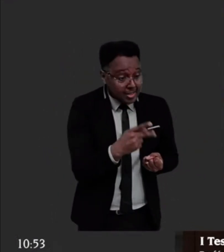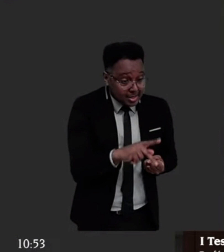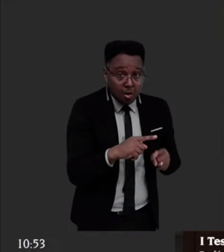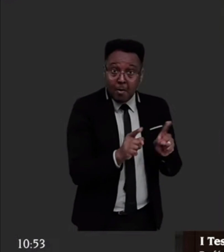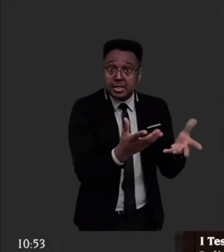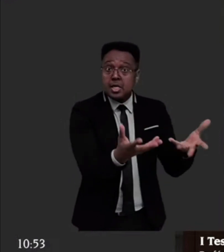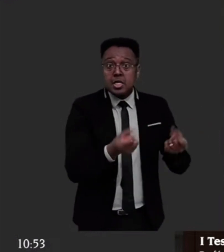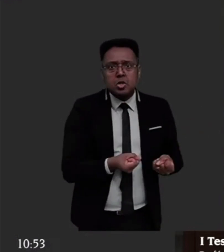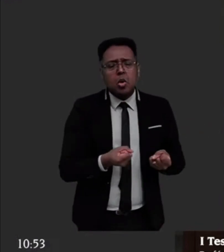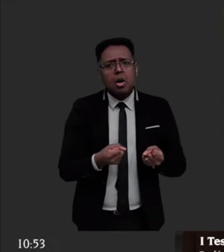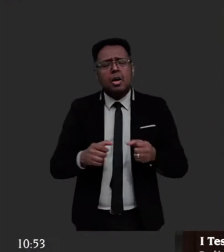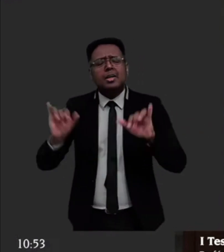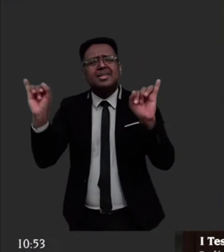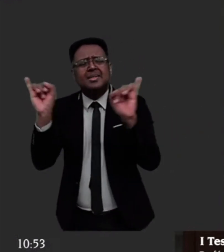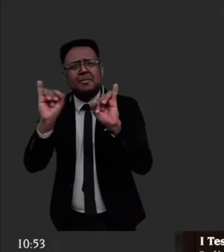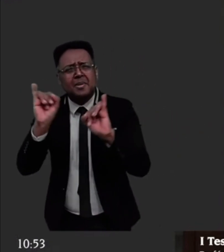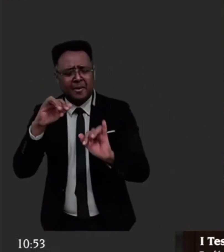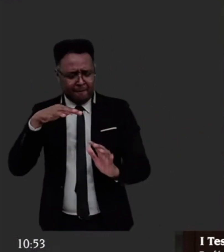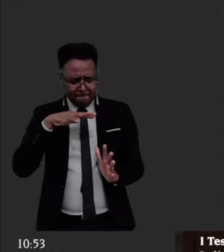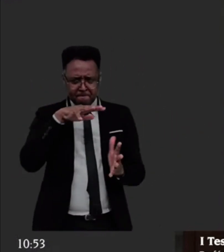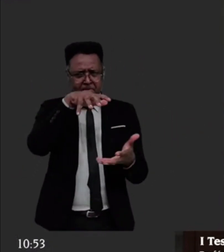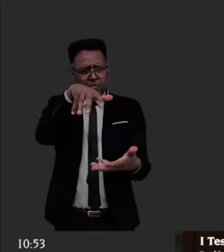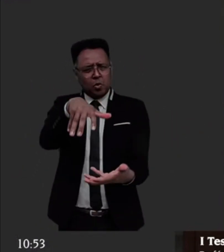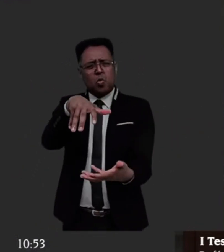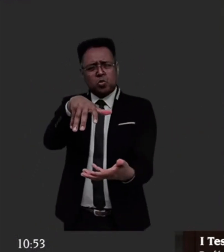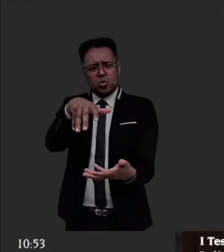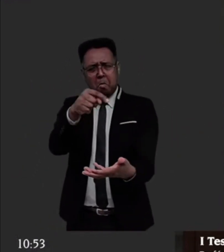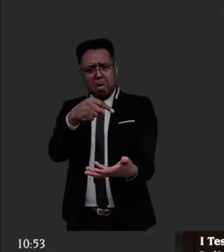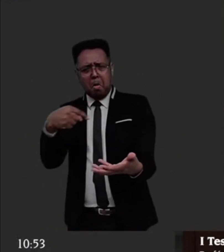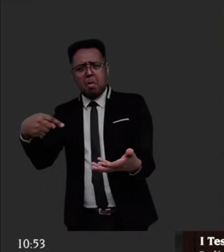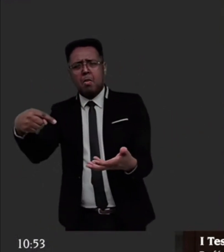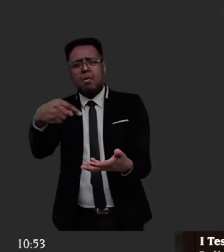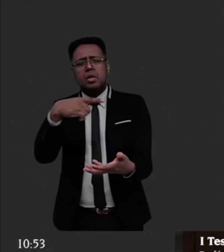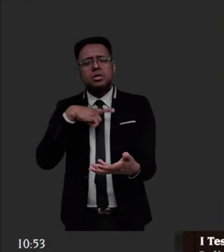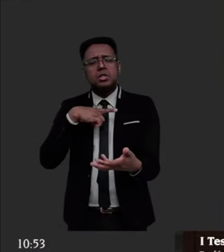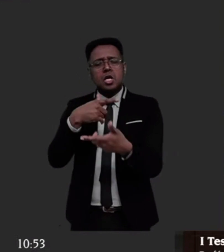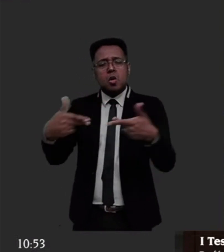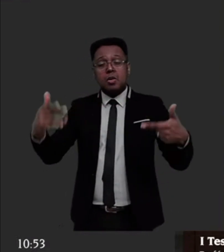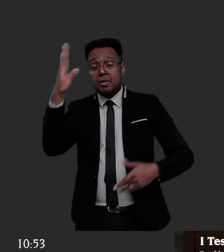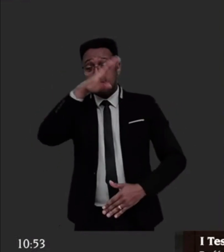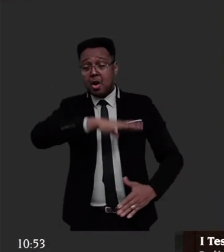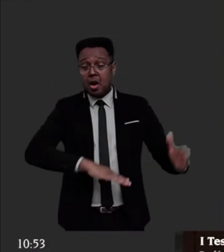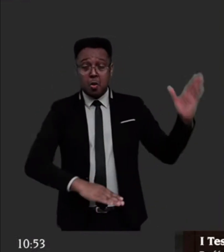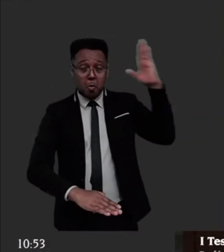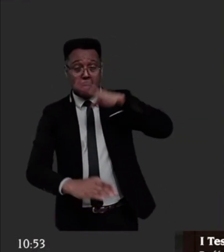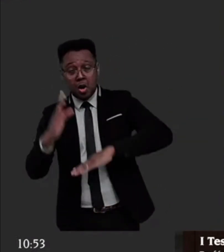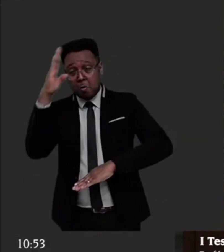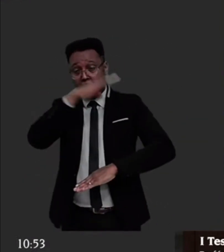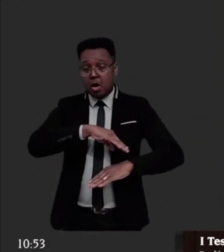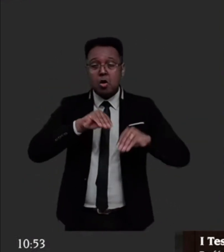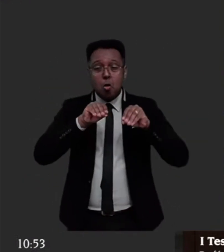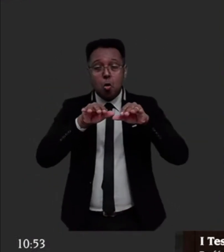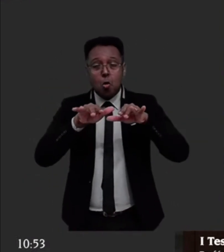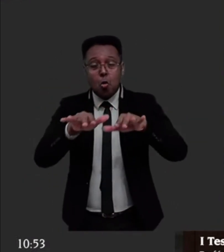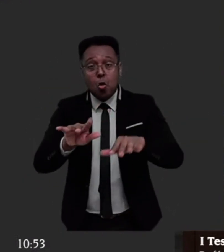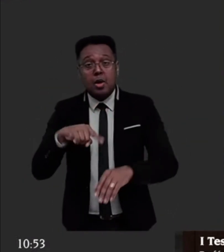coisa maligna que vem por aí, por este mundo, e a gente recebe e depois faz mal. É como comida.